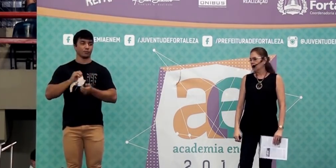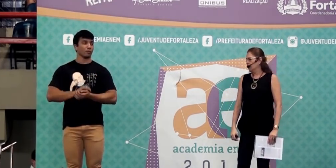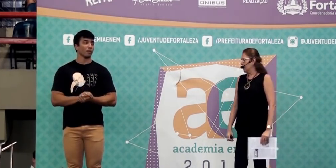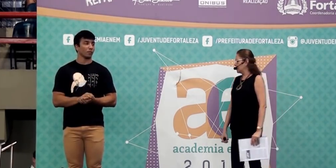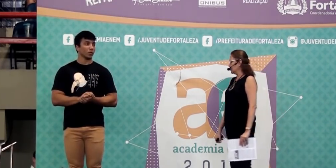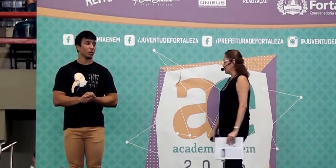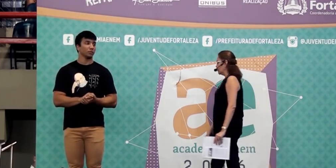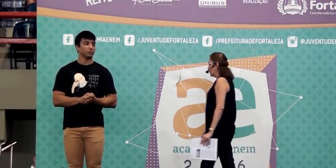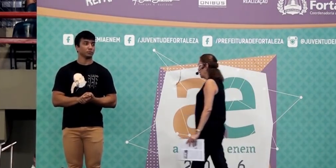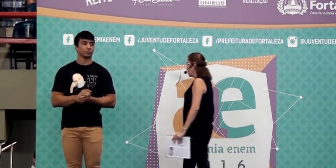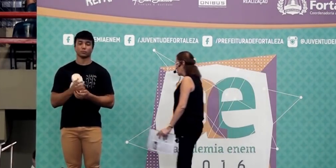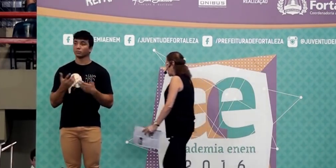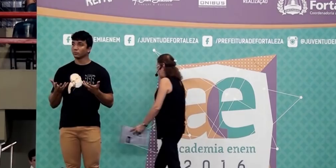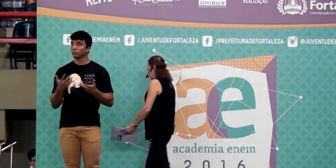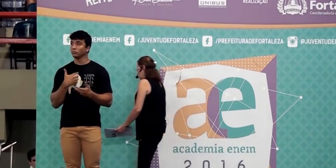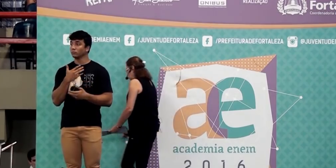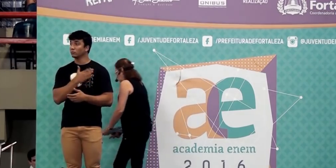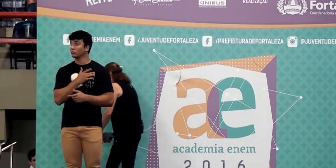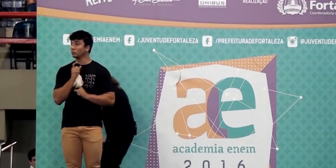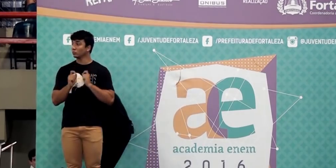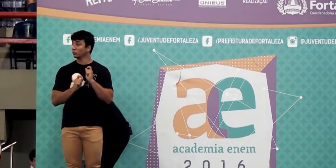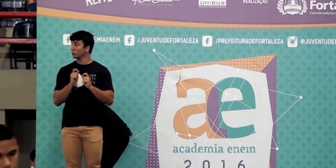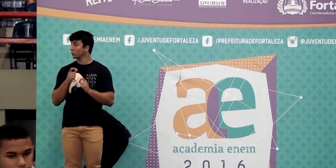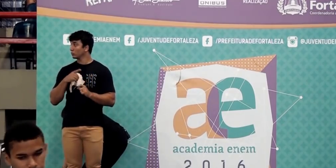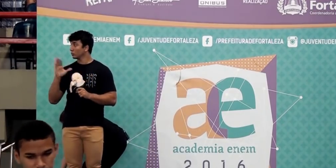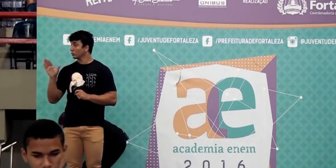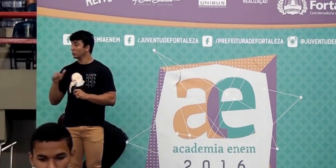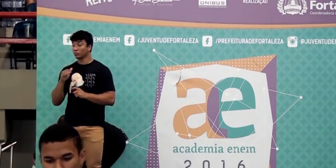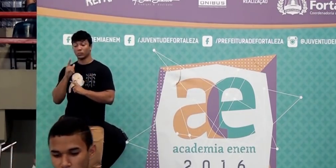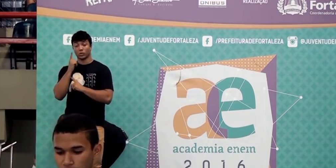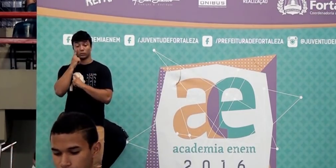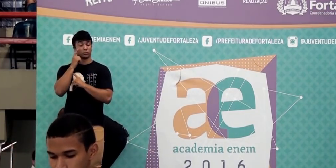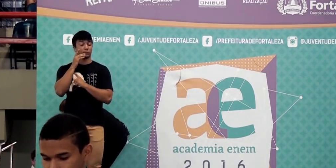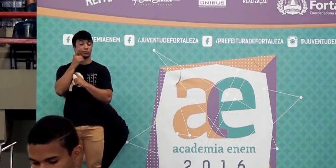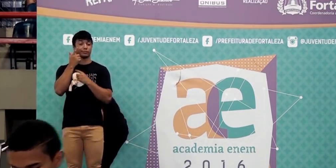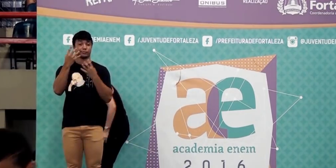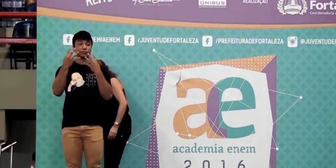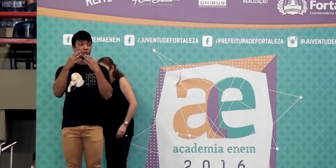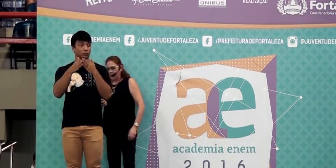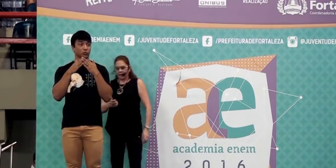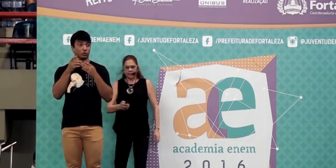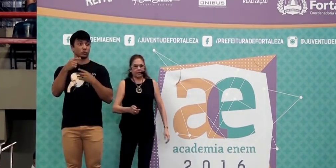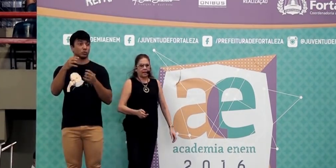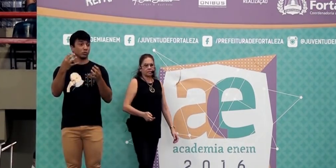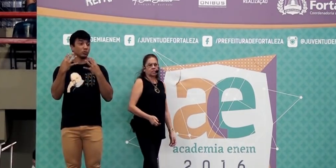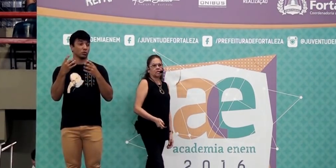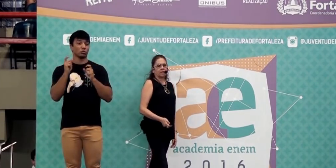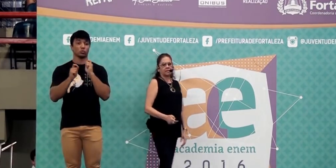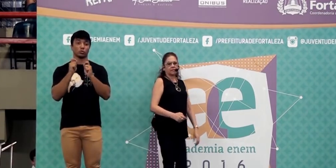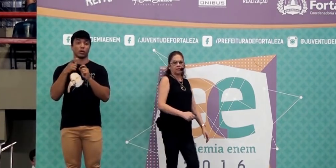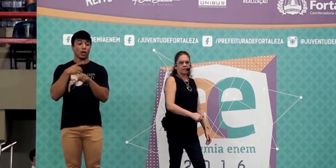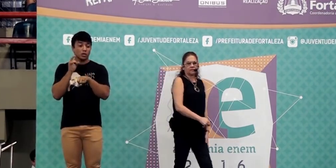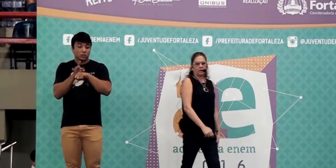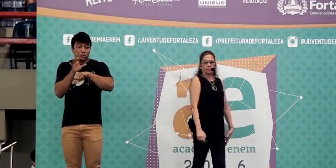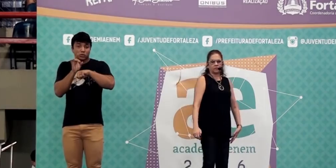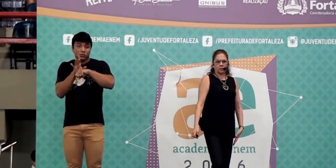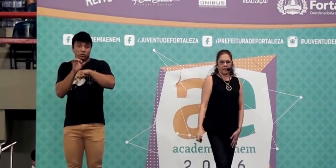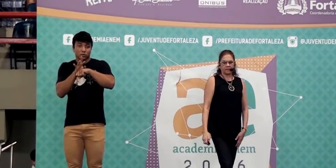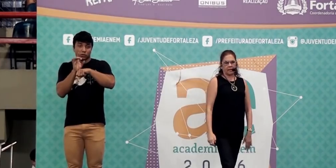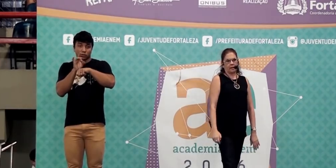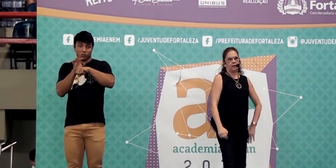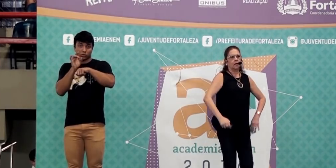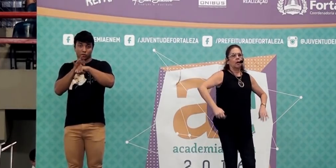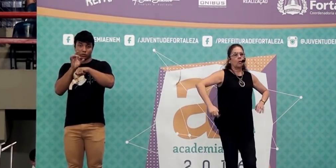certo? Então, eu gostaria de chamar a atenção para as dicas que nós